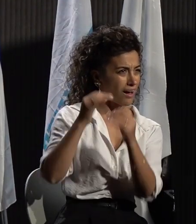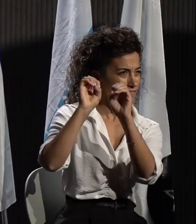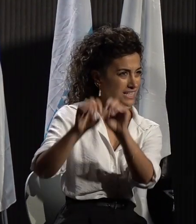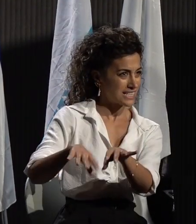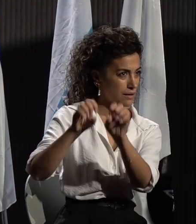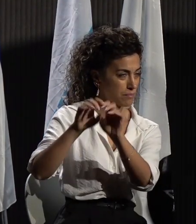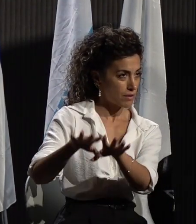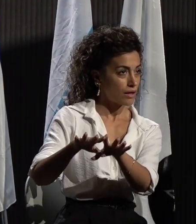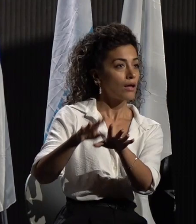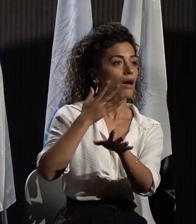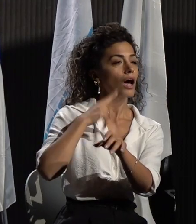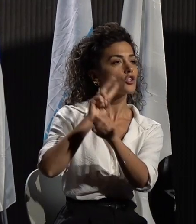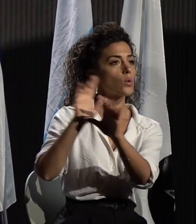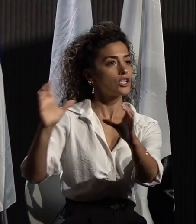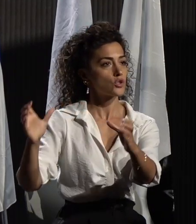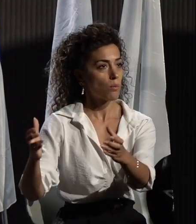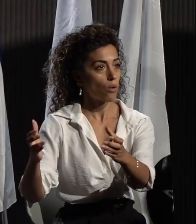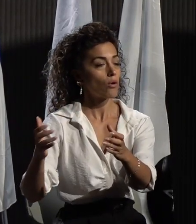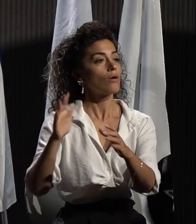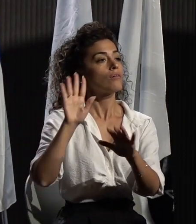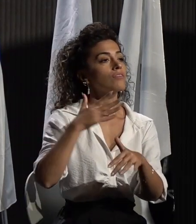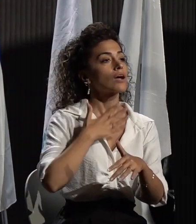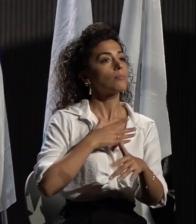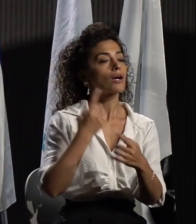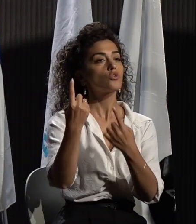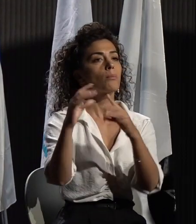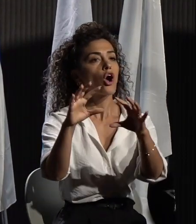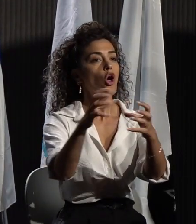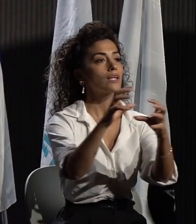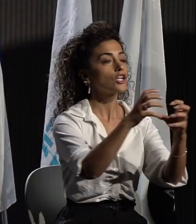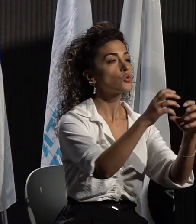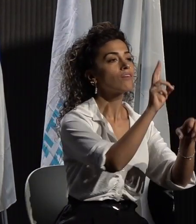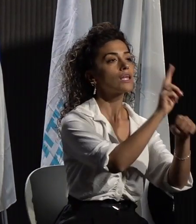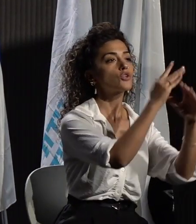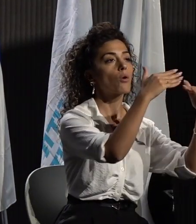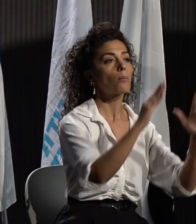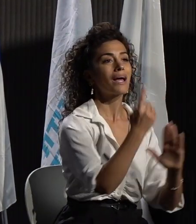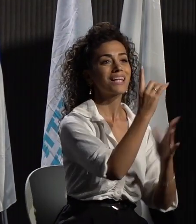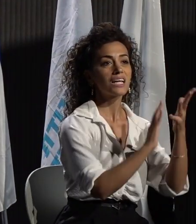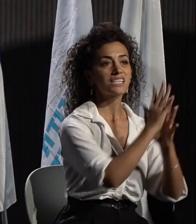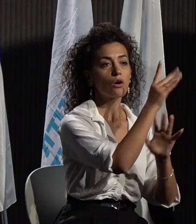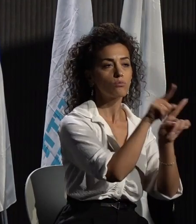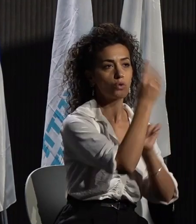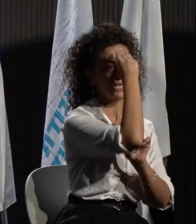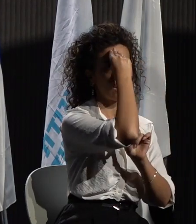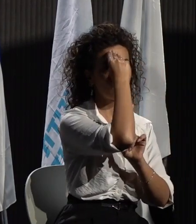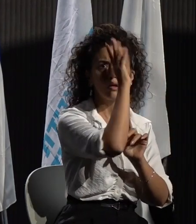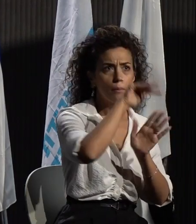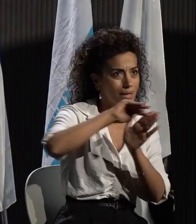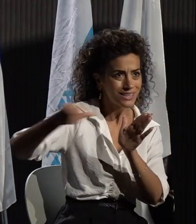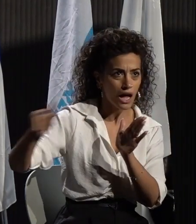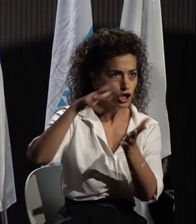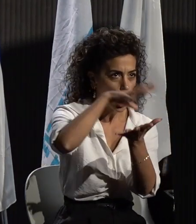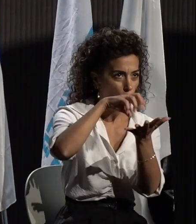ברעים ובית אחד שרוף בכל מקום שנפגע קשות. אפילו בפאתי המקום, לא במרכזו.